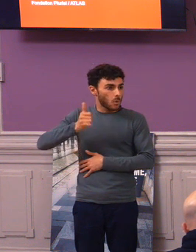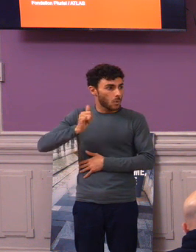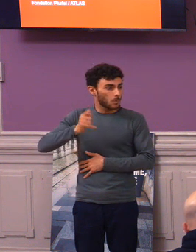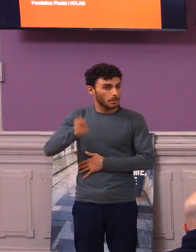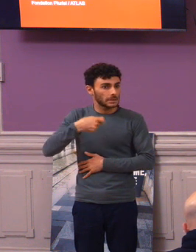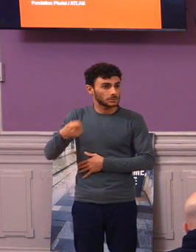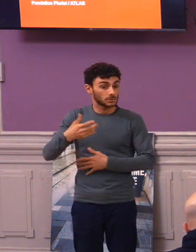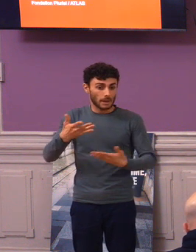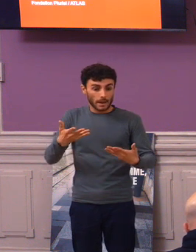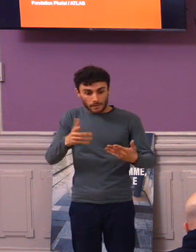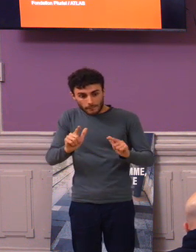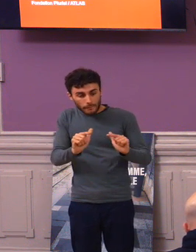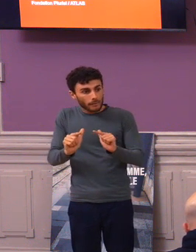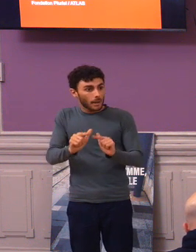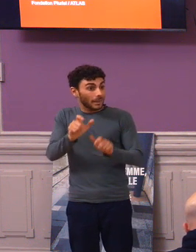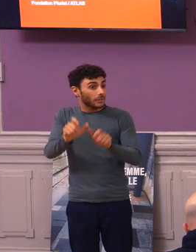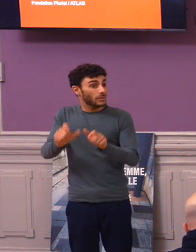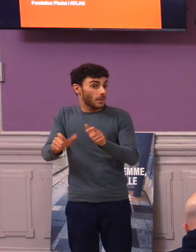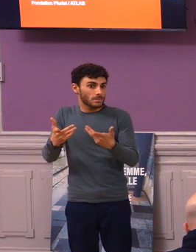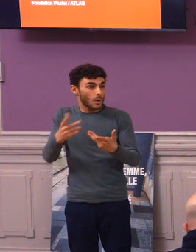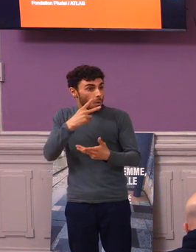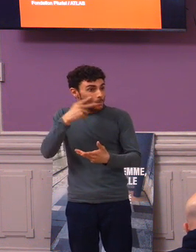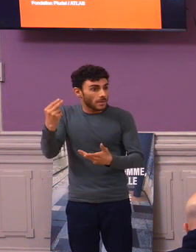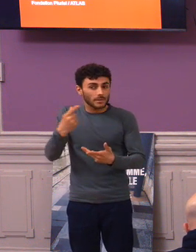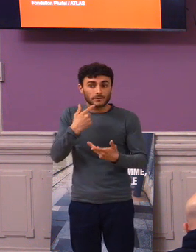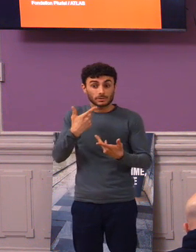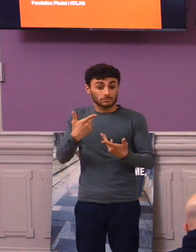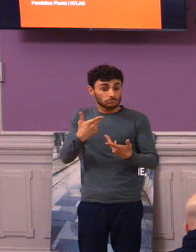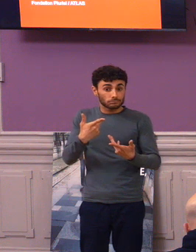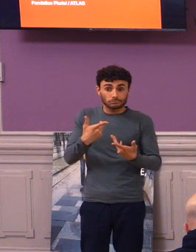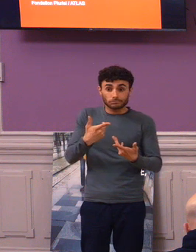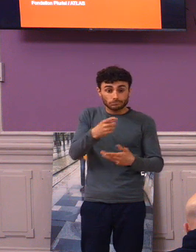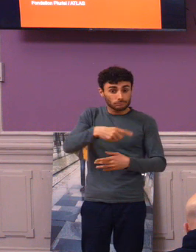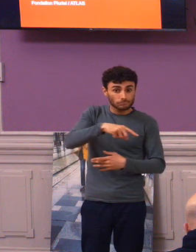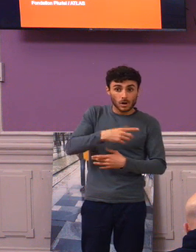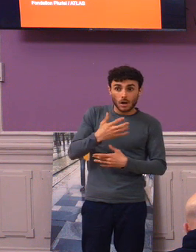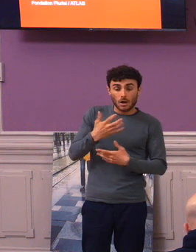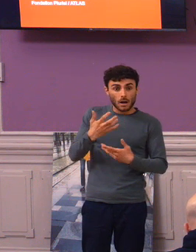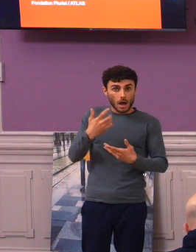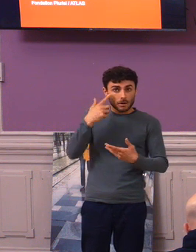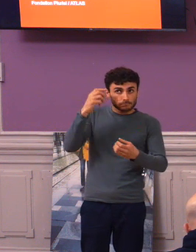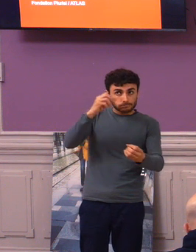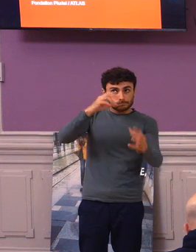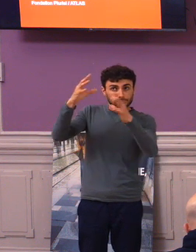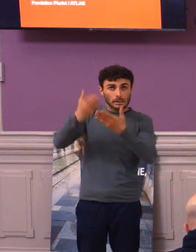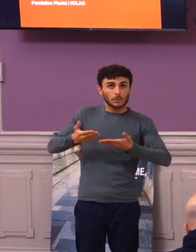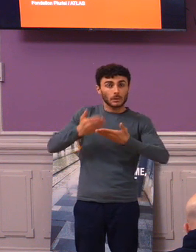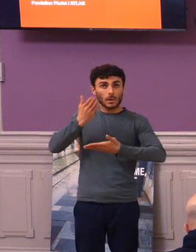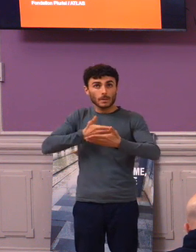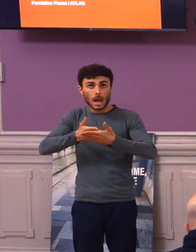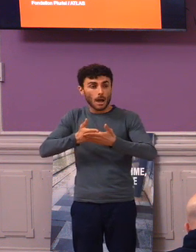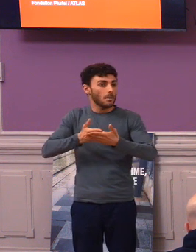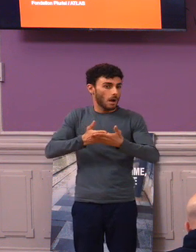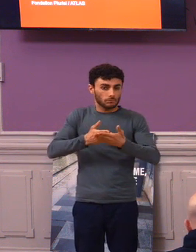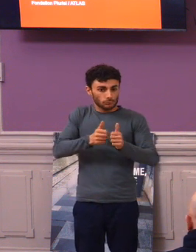s'il y a des gens qui ont envie quel que soit leur problème difficulté qu'ils imaginent ils viennent ils me rencontrent et